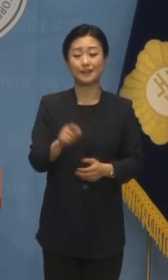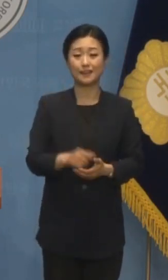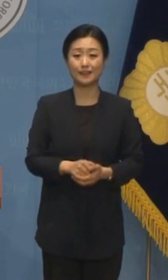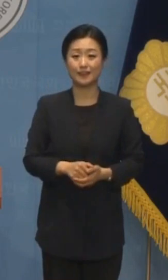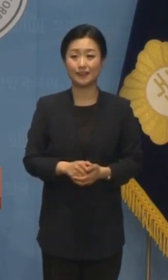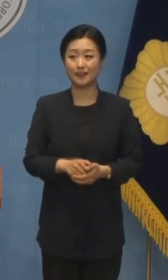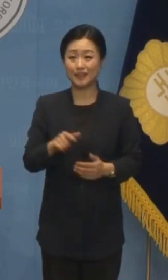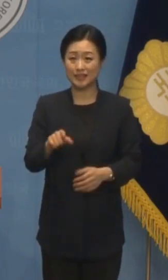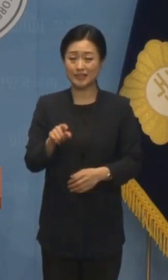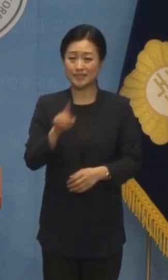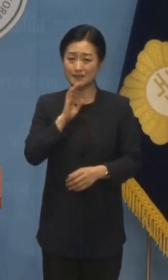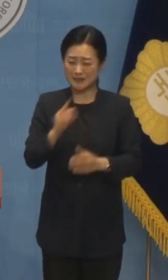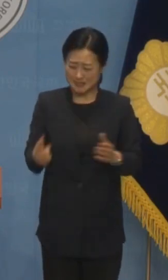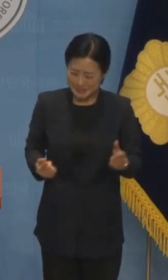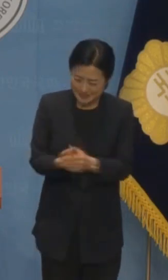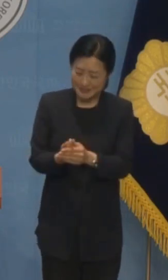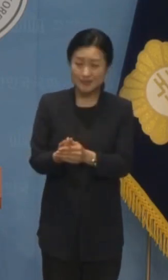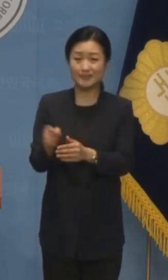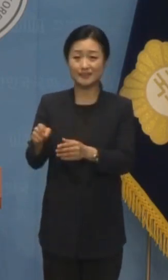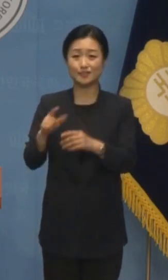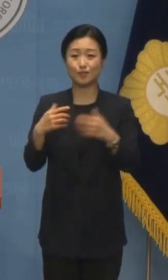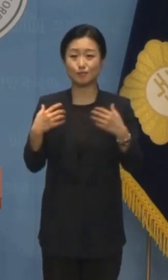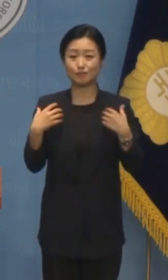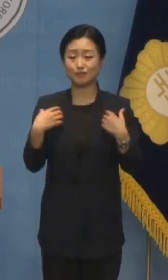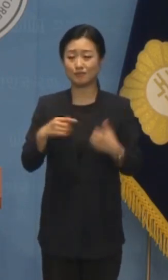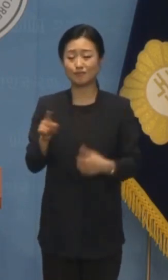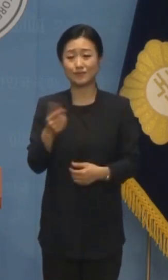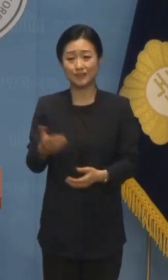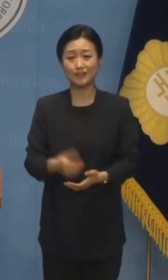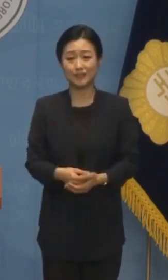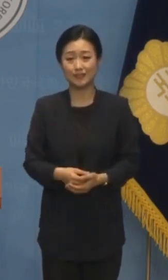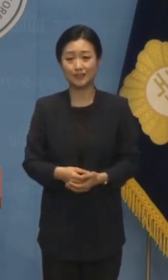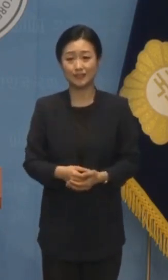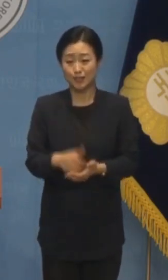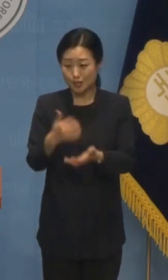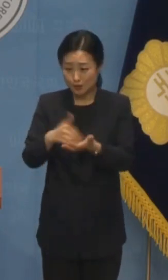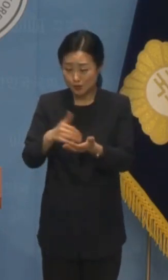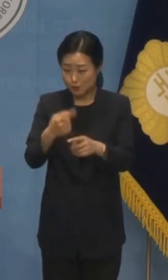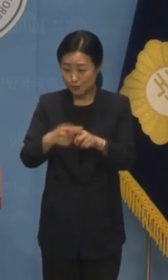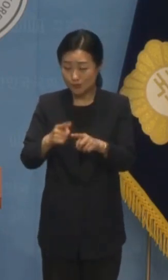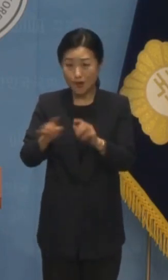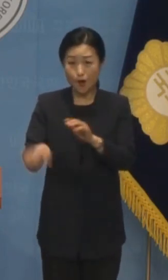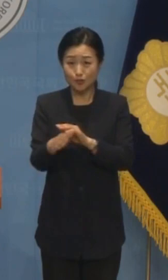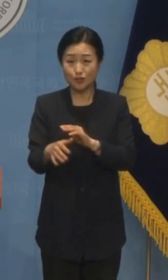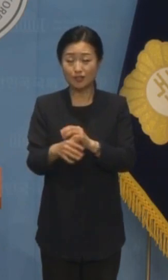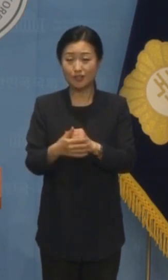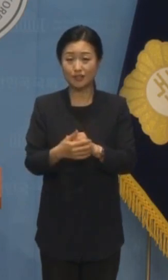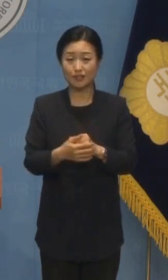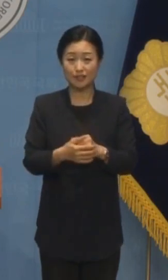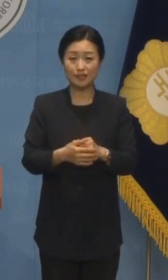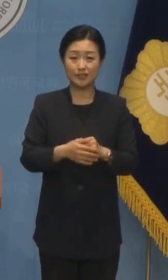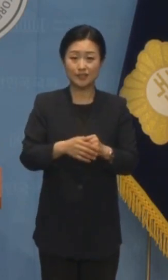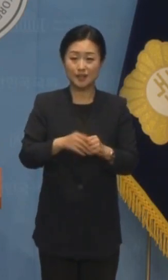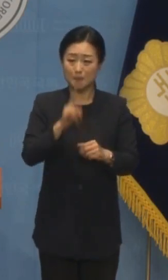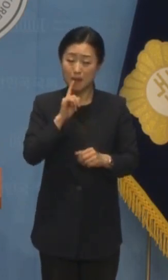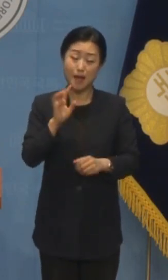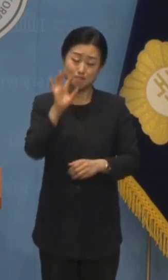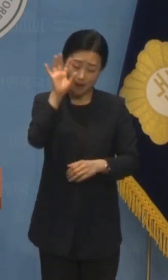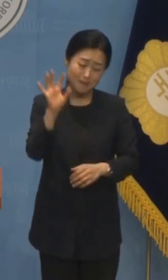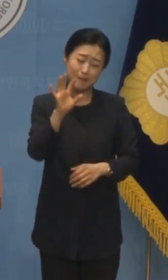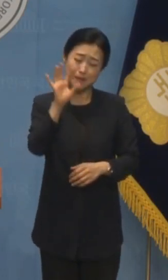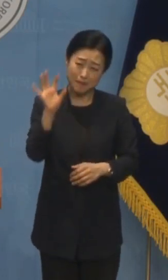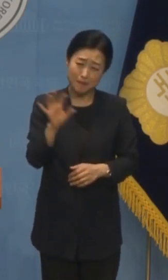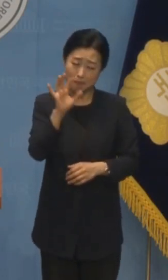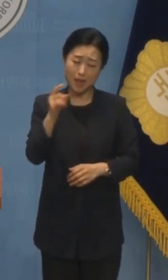이런 파렴치한 정권이 도대체 어디 있습니까? 수치 하나 제대로 분석하지 못하고 1, 4분기에 했던 말 2,